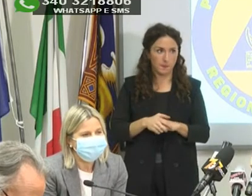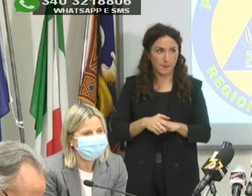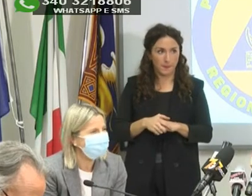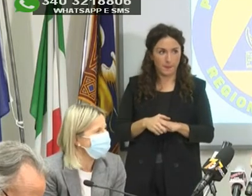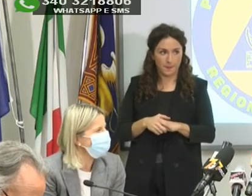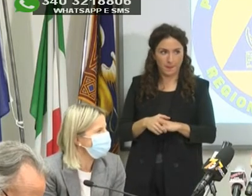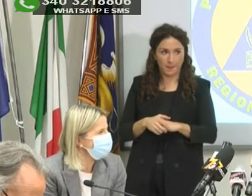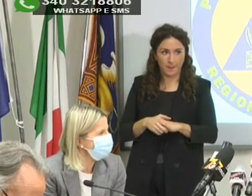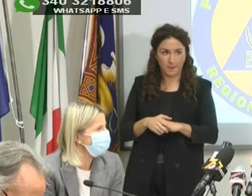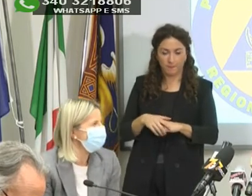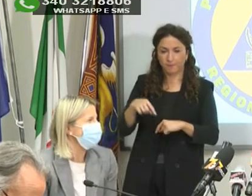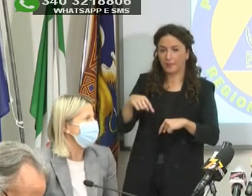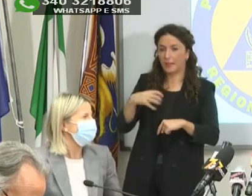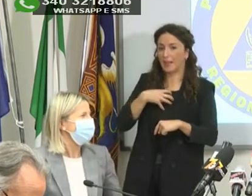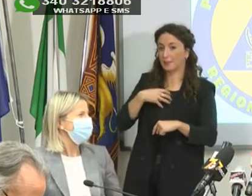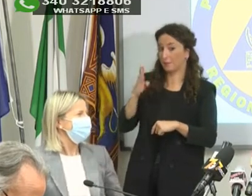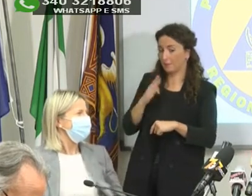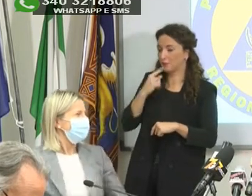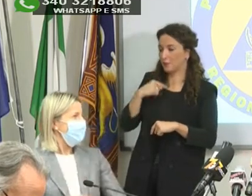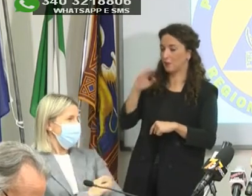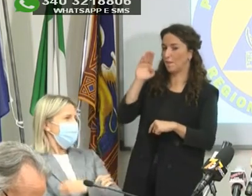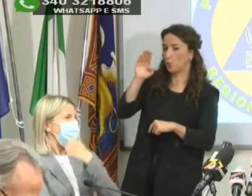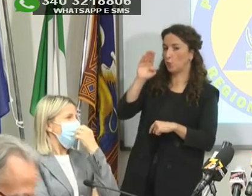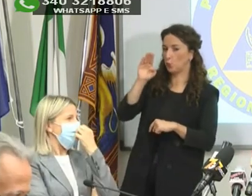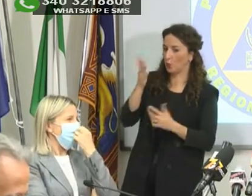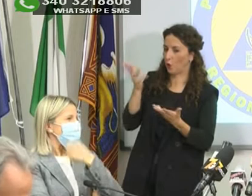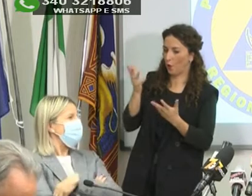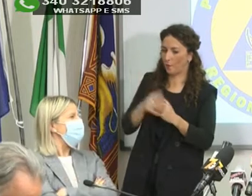quindi... Bottacin fa le previsioni.